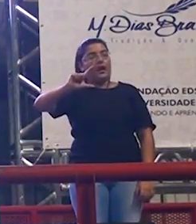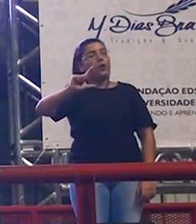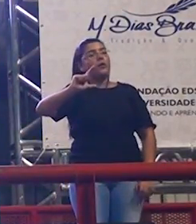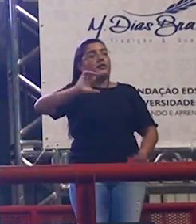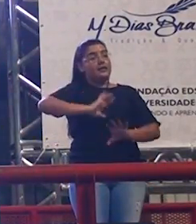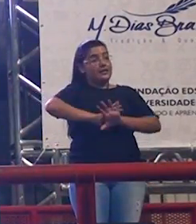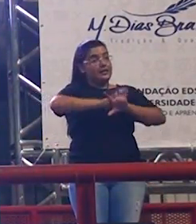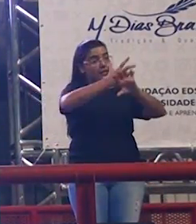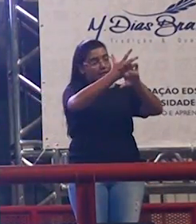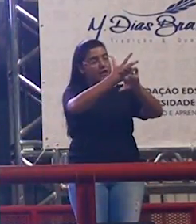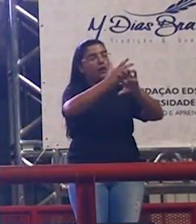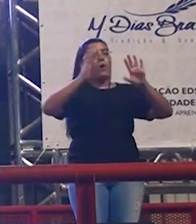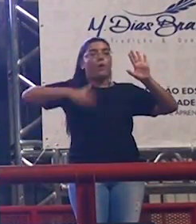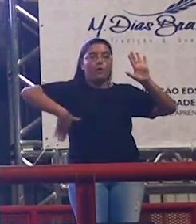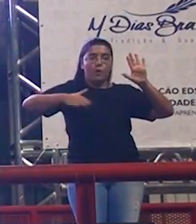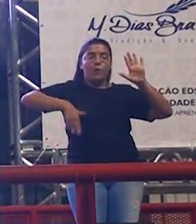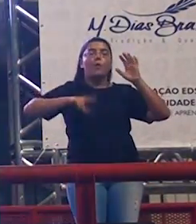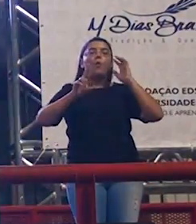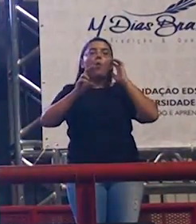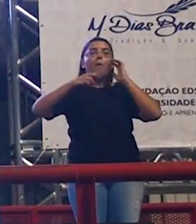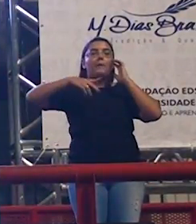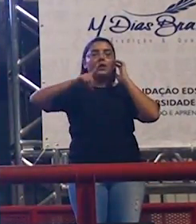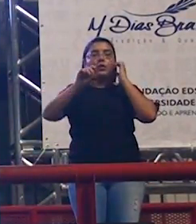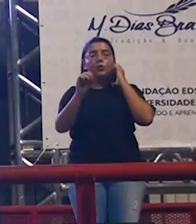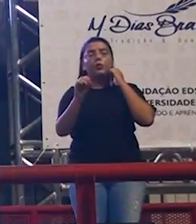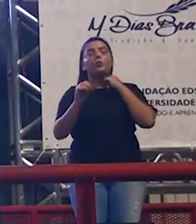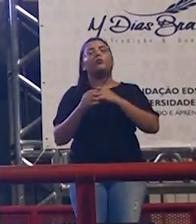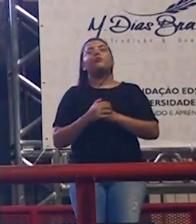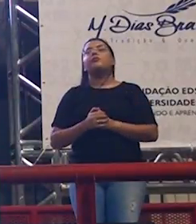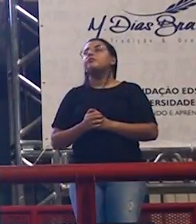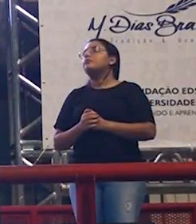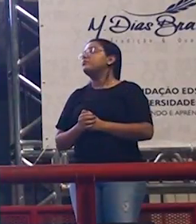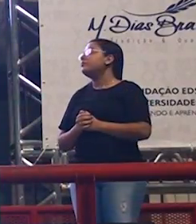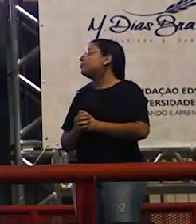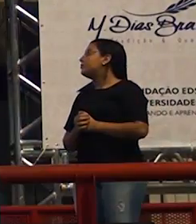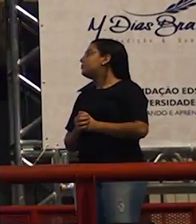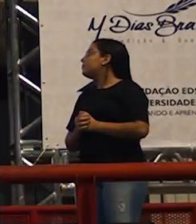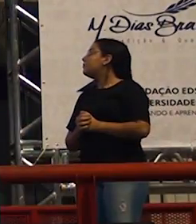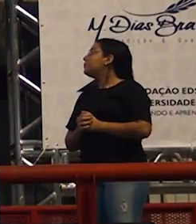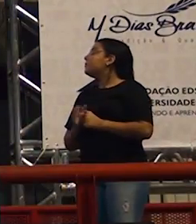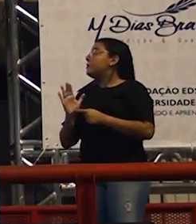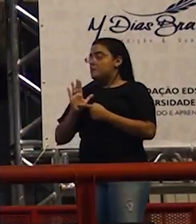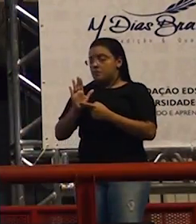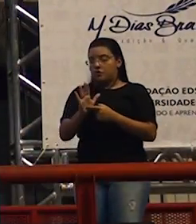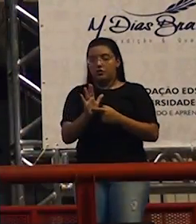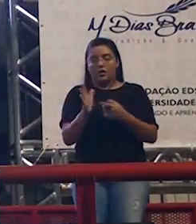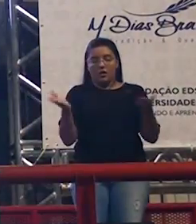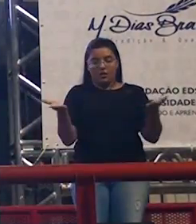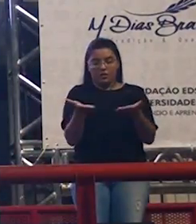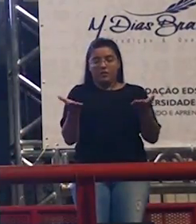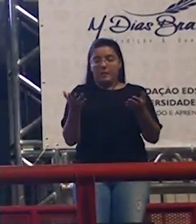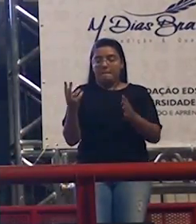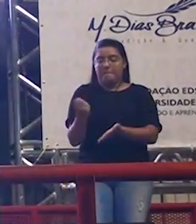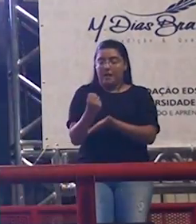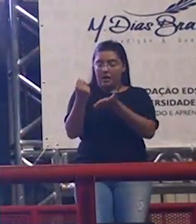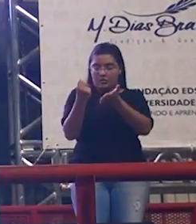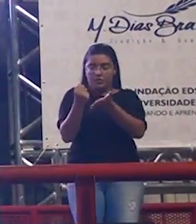de ar oceânicas são úmidas. Agora, deixe-me mostrar só a vocês uma coisa